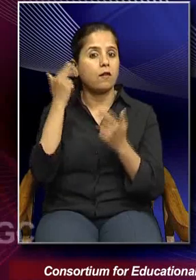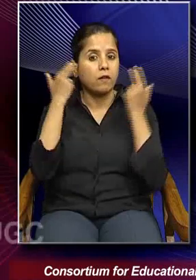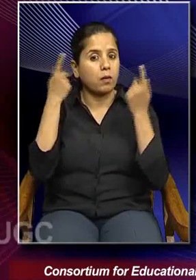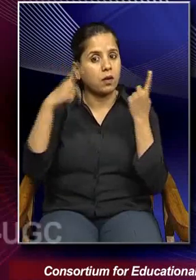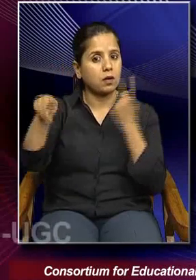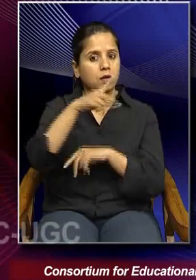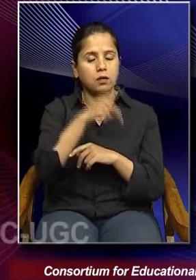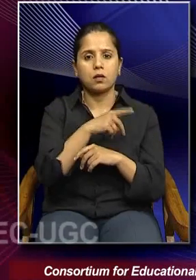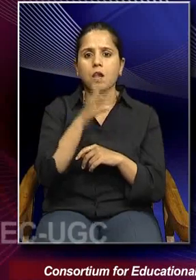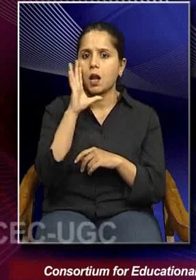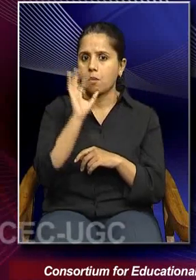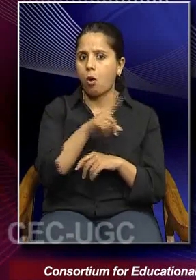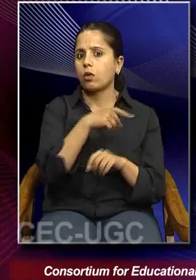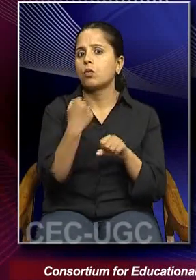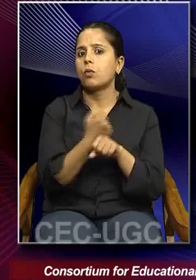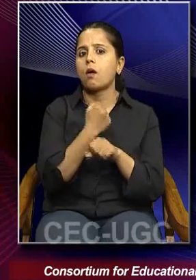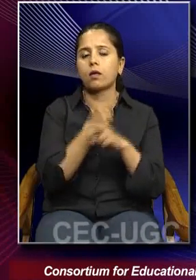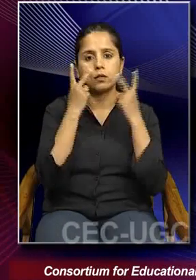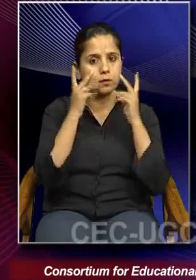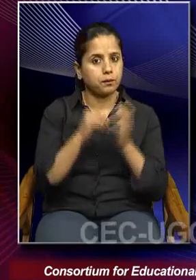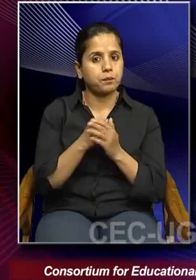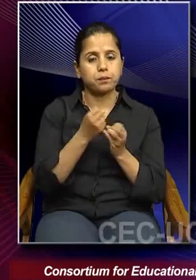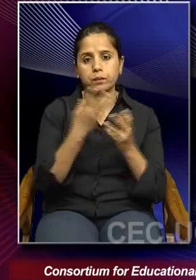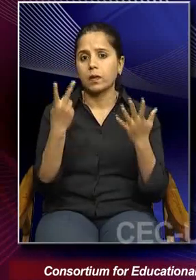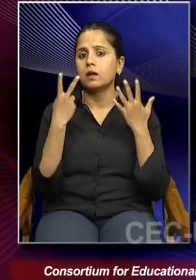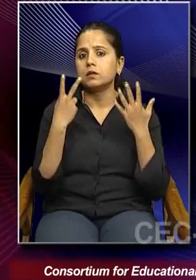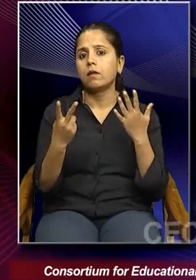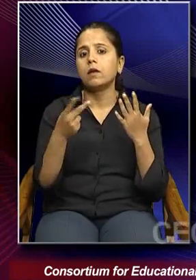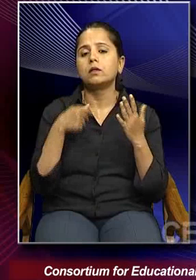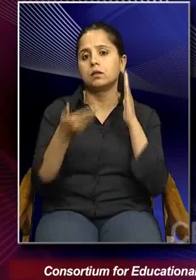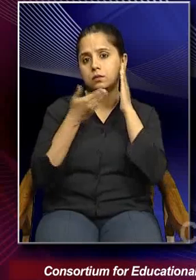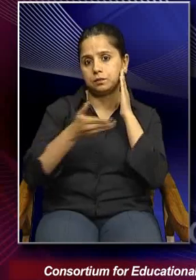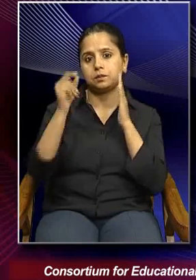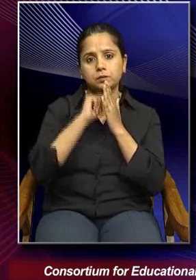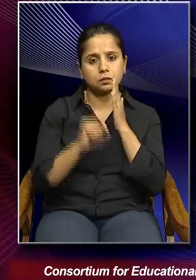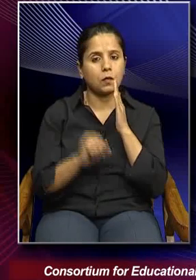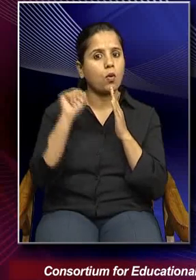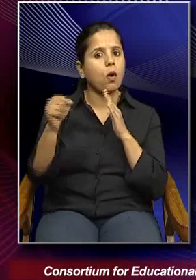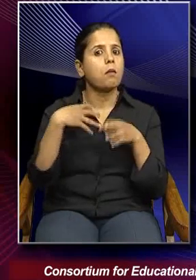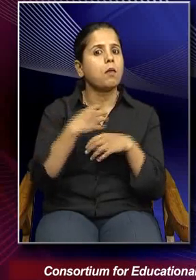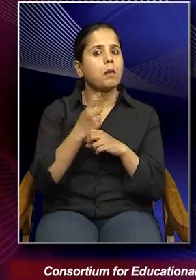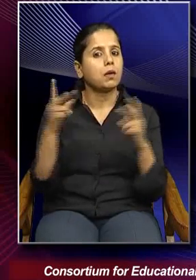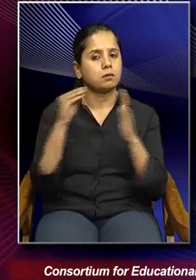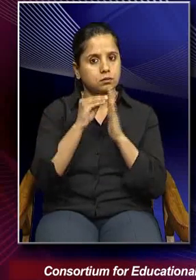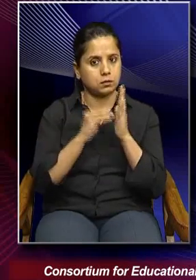दिखाई देती निम्नलिखित साथ कवियों की रचनाएं इसमें शामिल